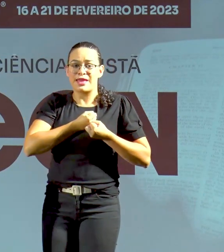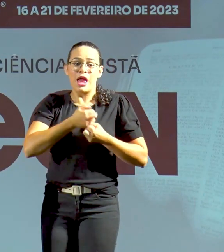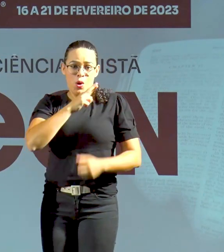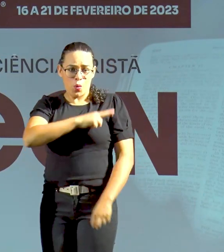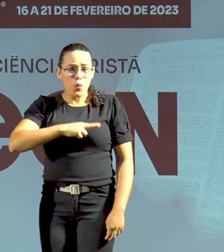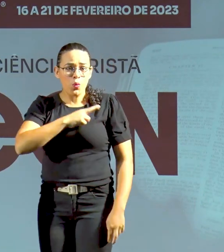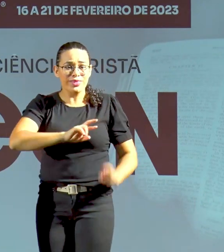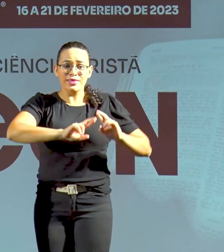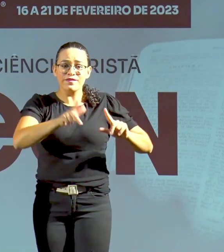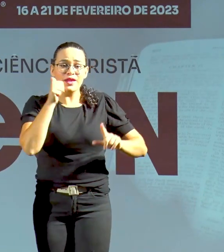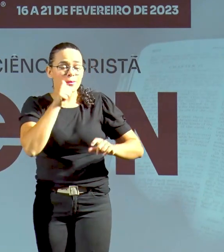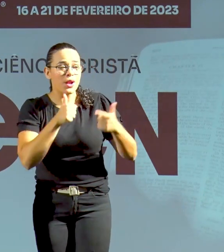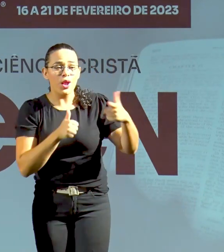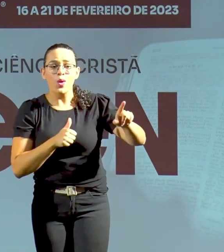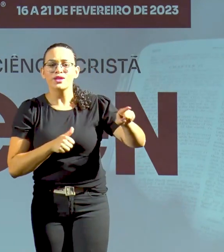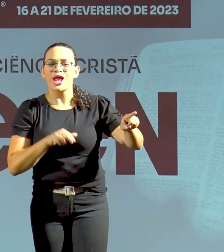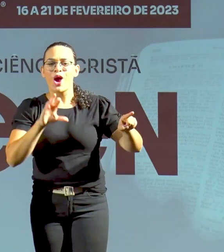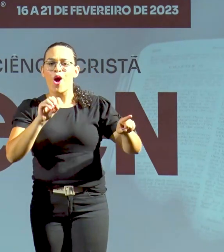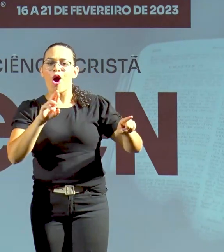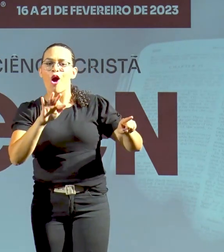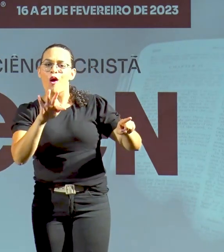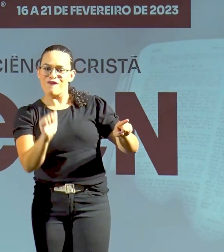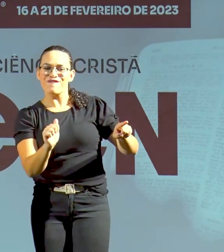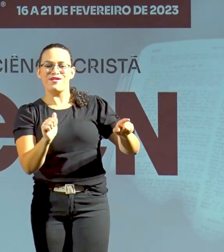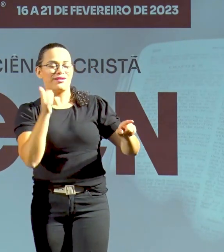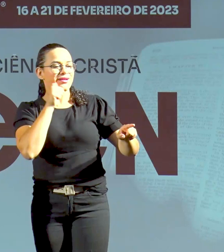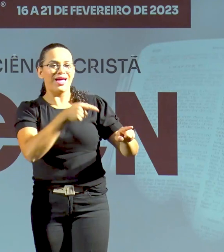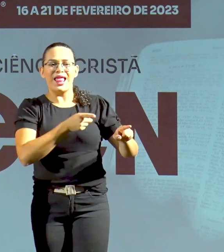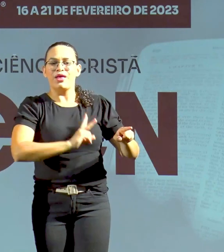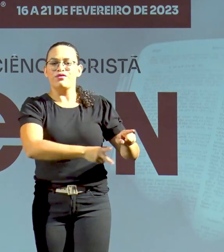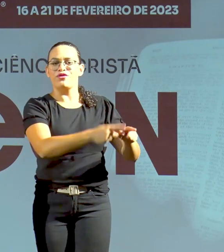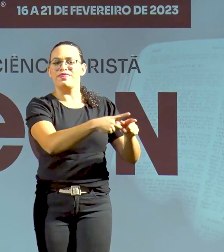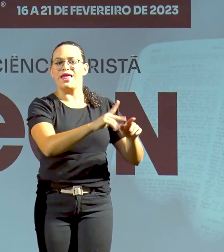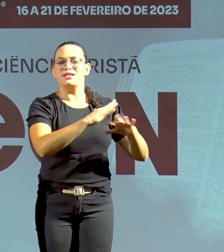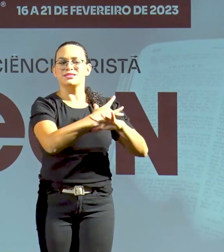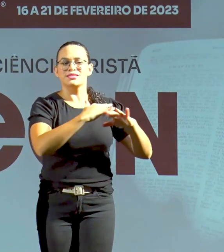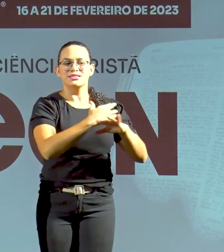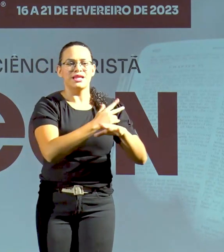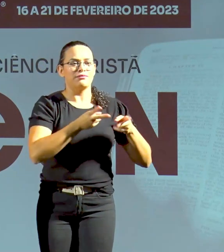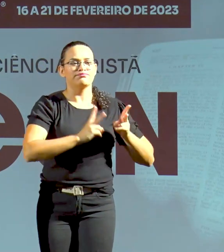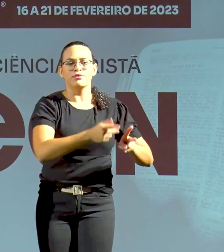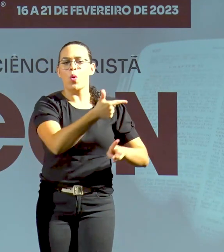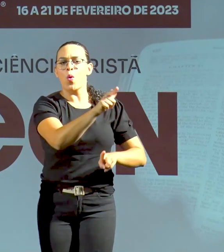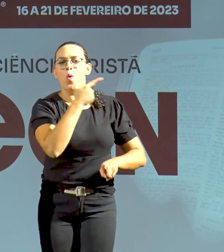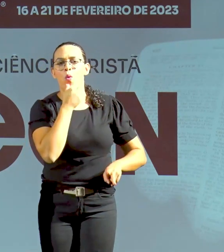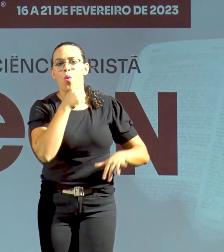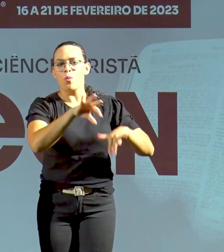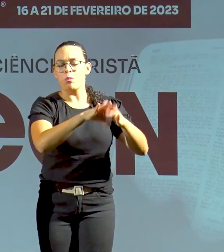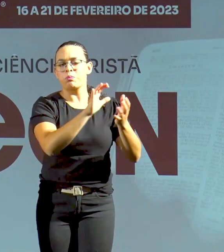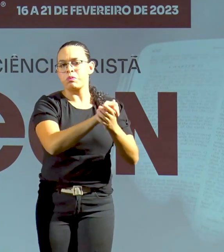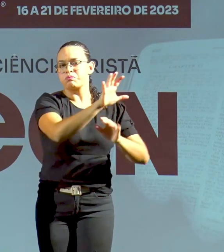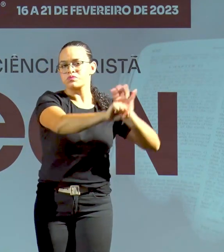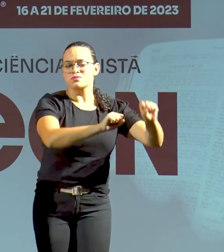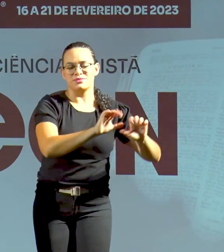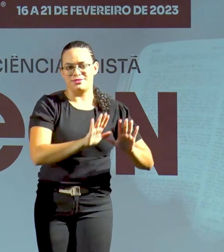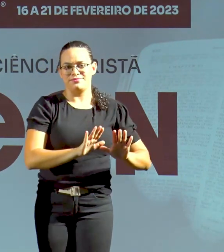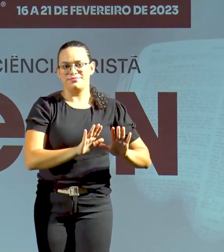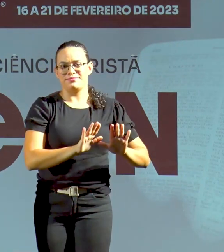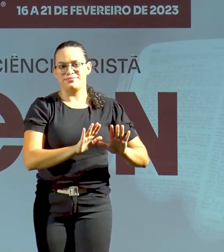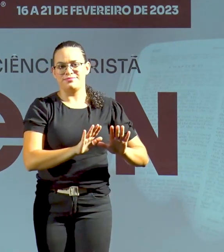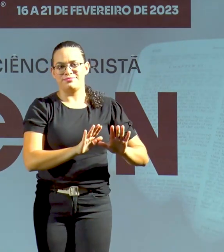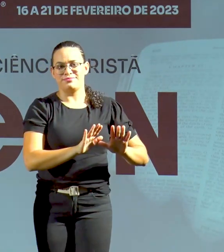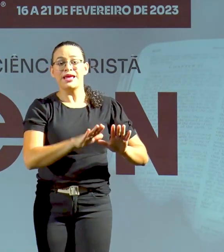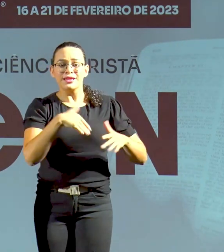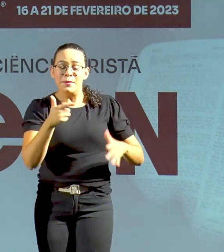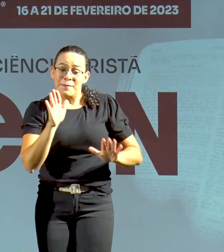Órfã que fica que decide ficar para encontrar um novo marido Ruth diz eu não quero encontrar um novo marido da minha terra